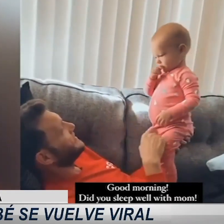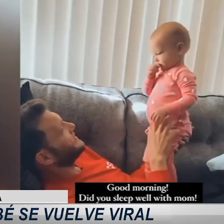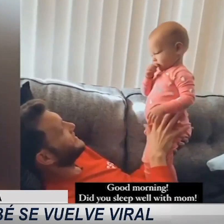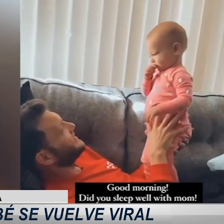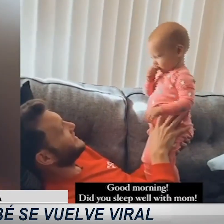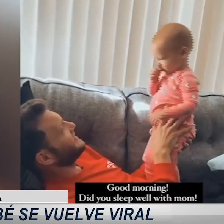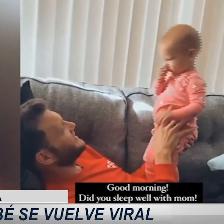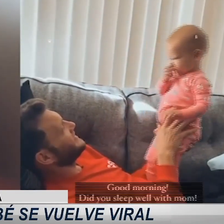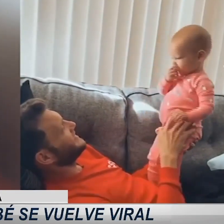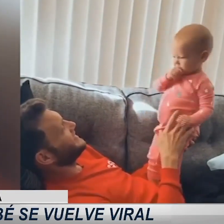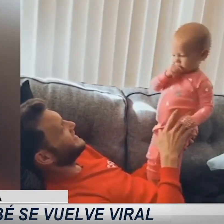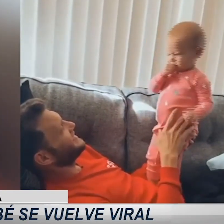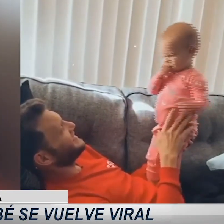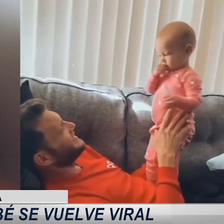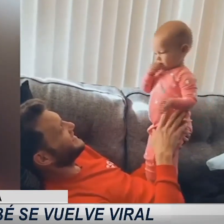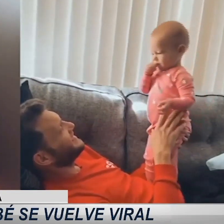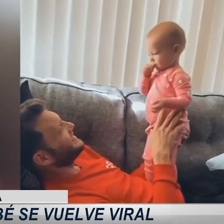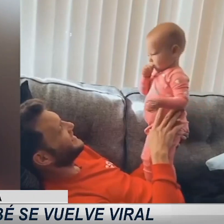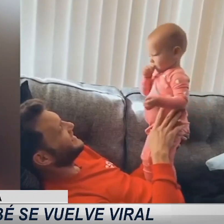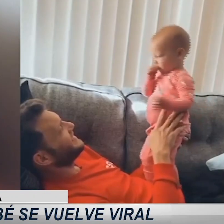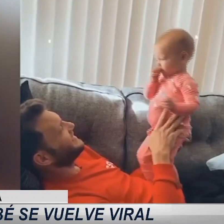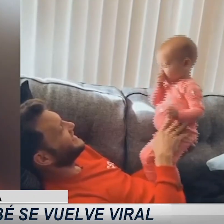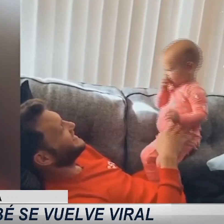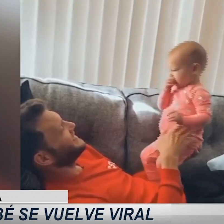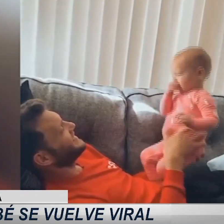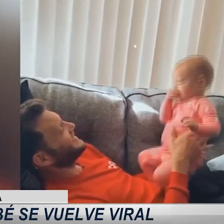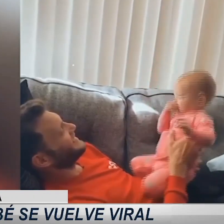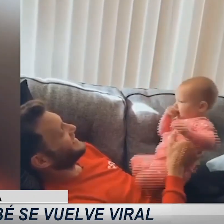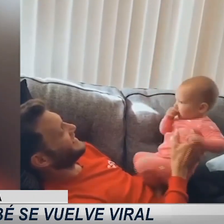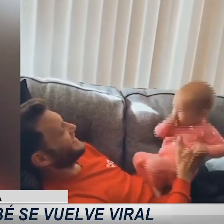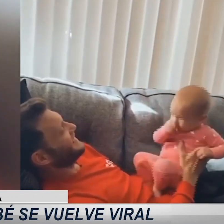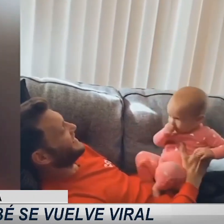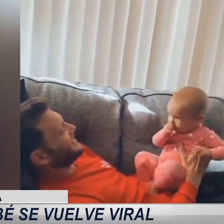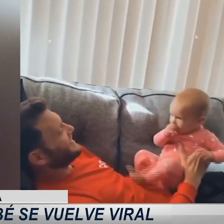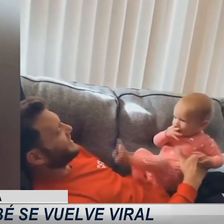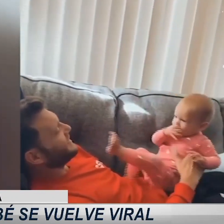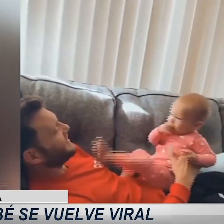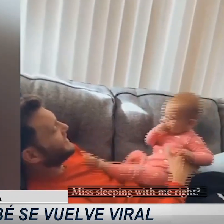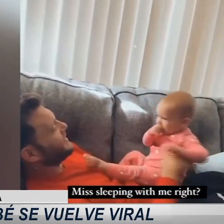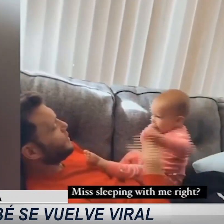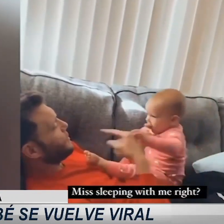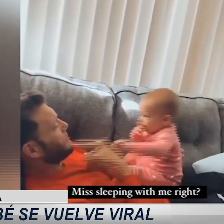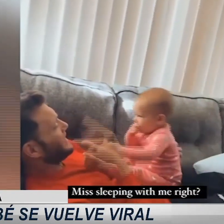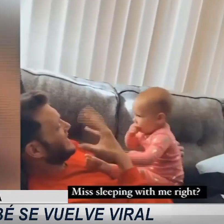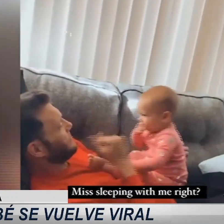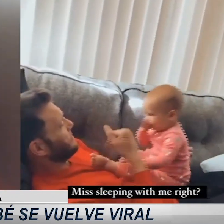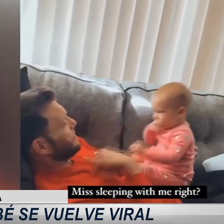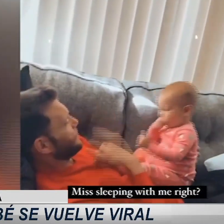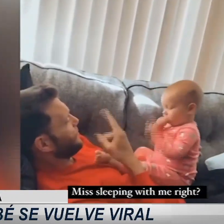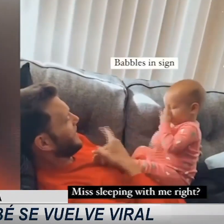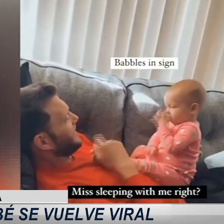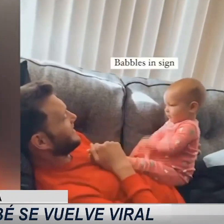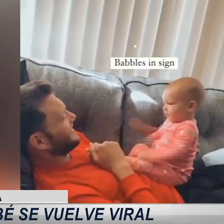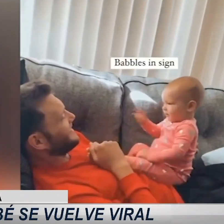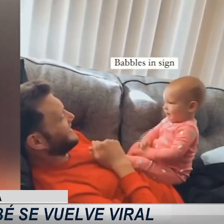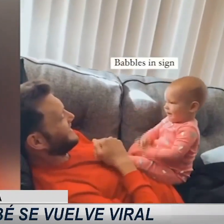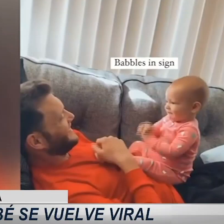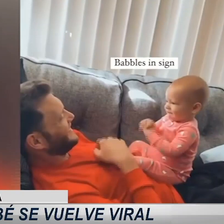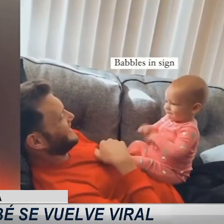Se trata de imágenes verdaderamente sublimes y demuestran todo lo que los niños pueden aprender si se les enseña a tiempo. Con